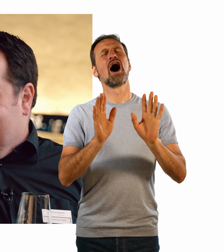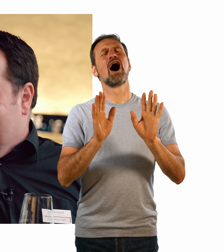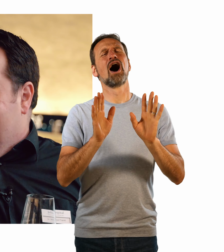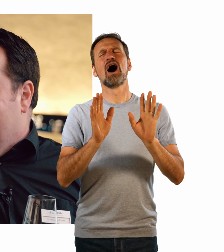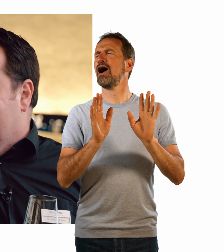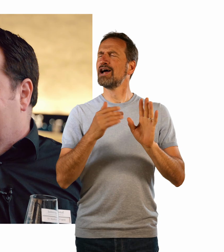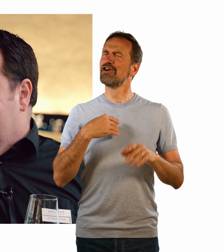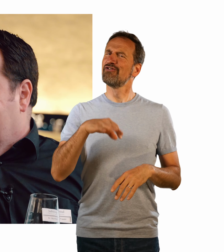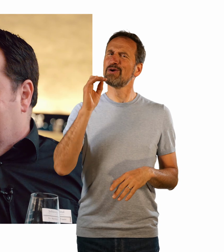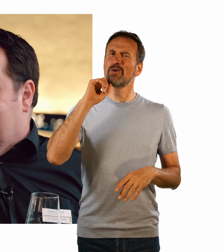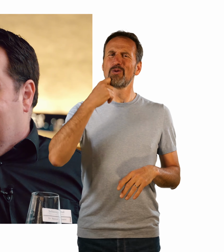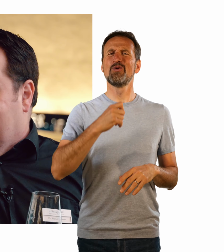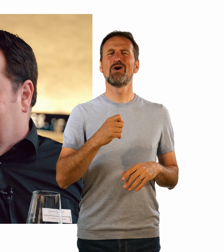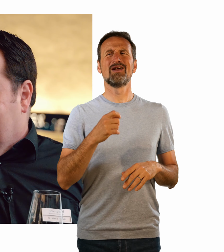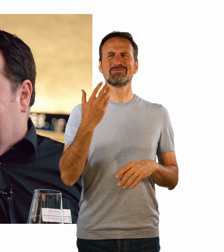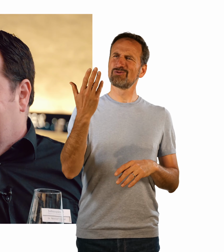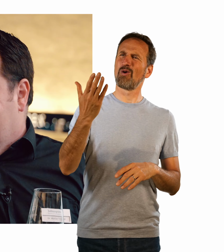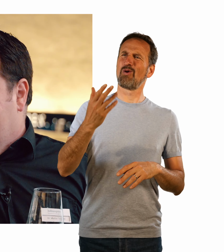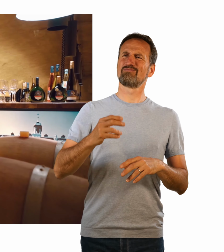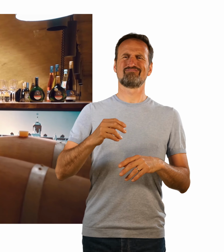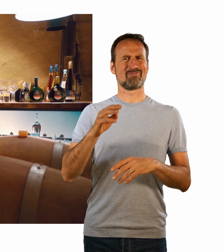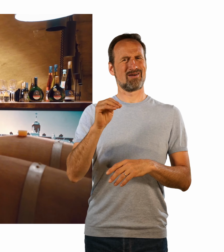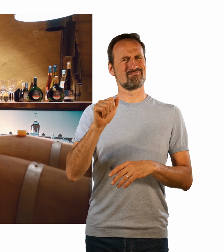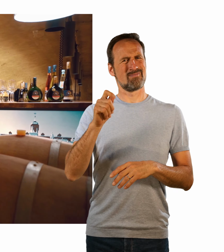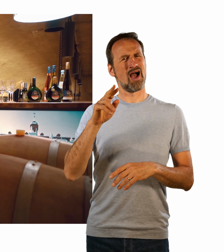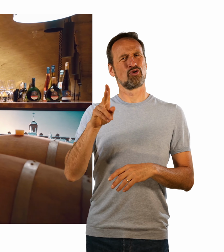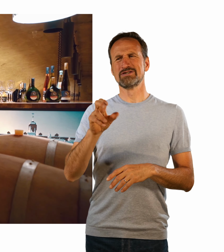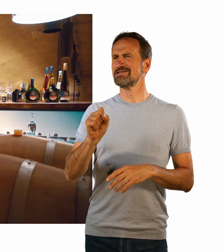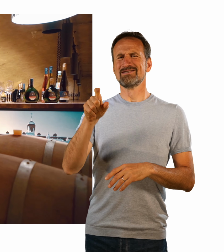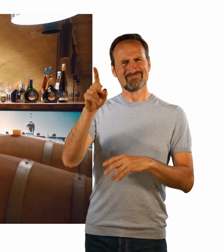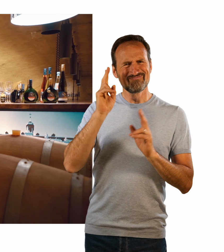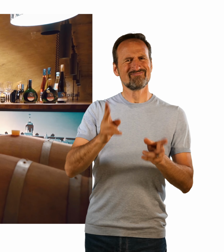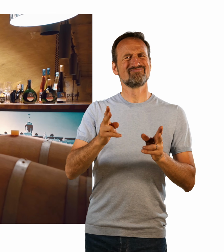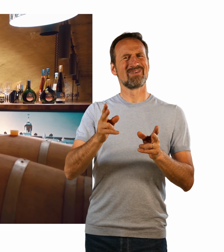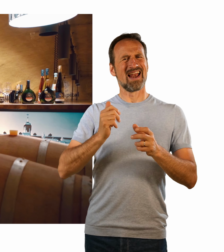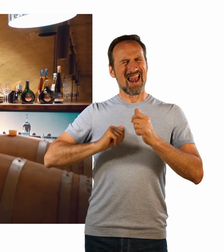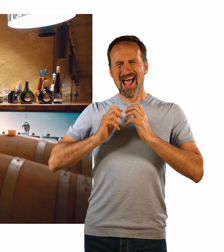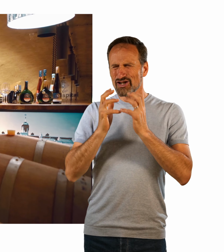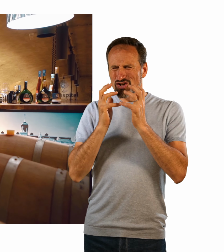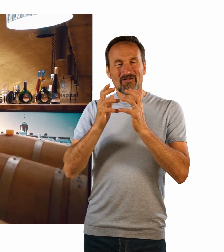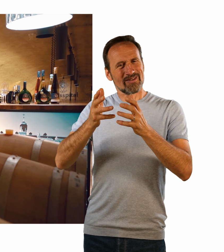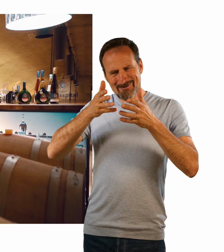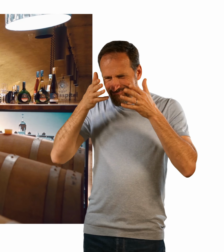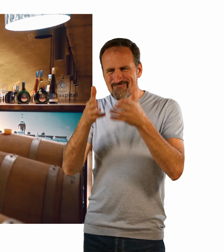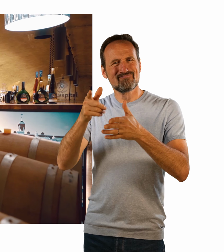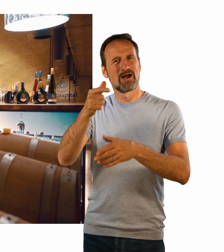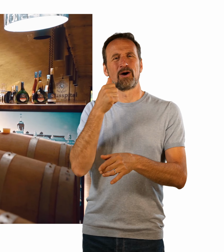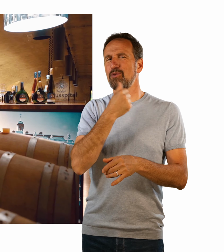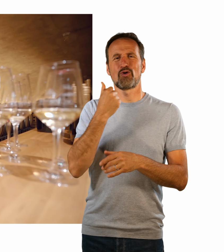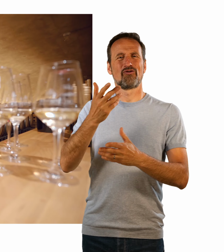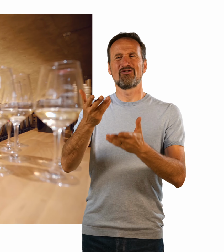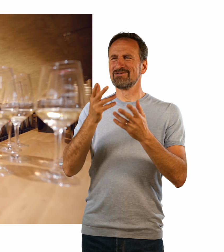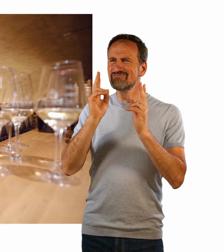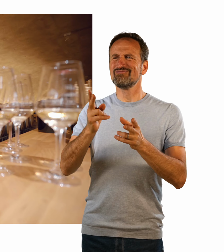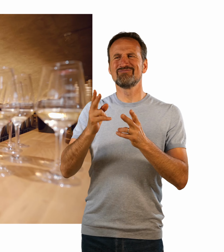Was ich cool finde, ist, dass man wirklich seine Leidenschaft zum Beruf macht, so wie es bei Markus ist. Und das hat man einfach gespürt. Es hat sehr viel Spaß gemacht